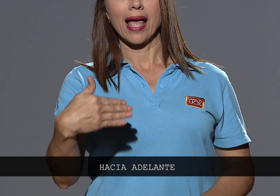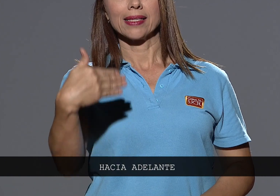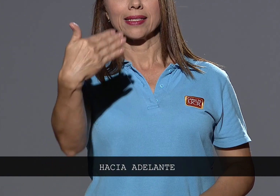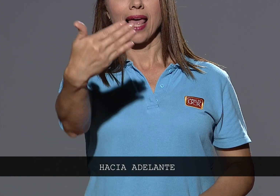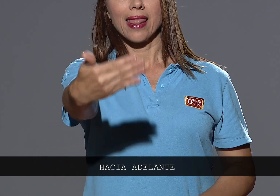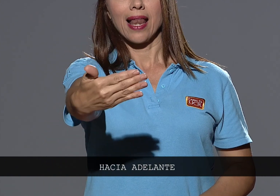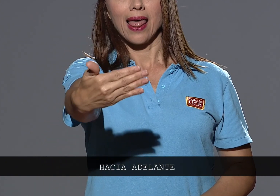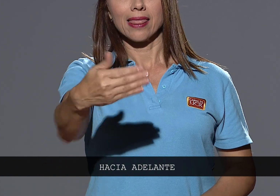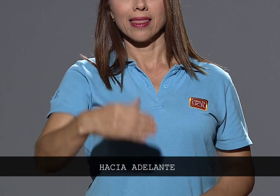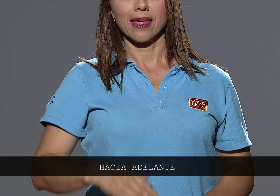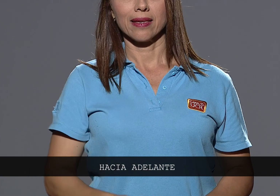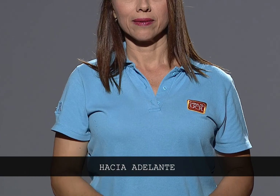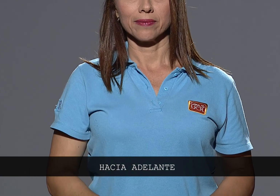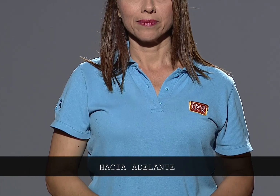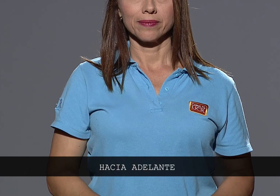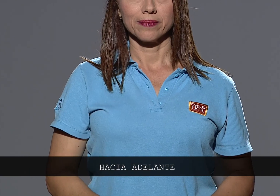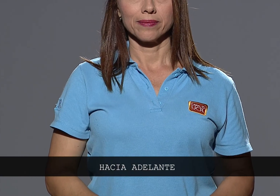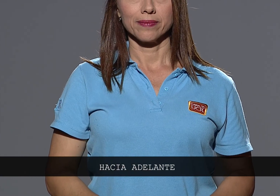hacia adelante.